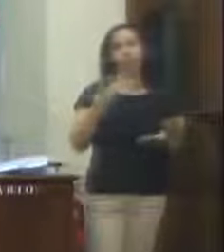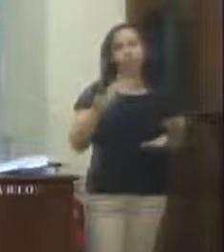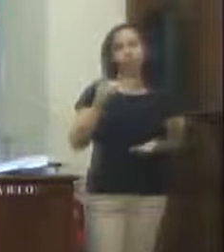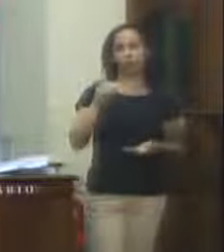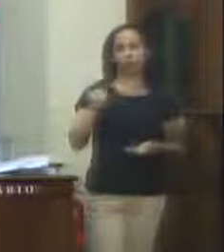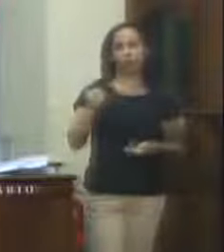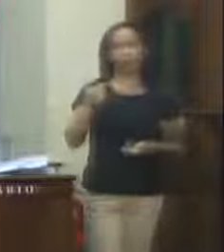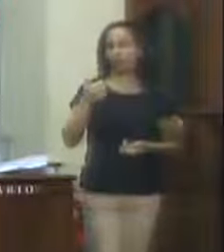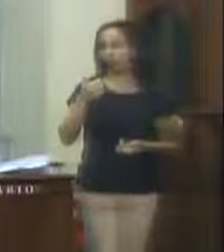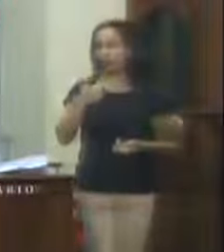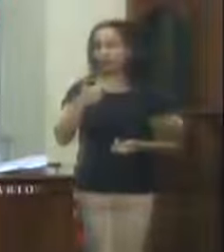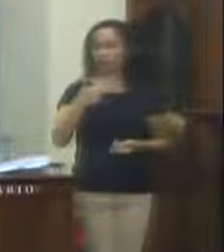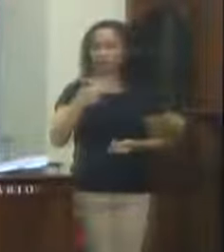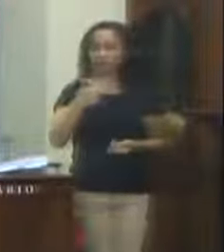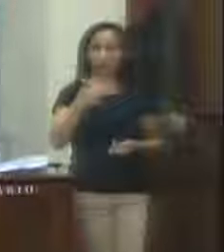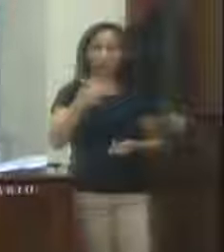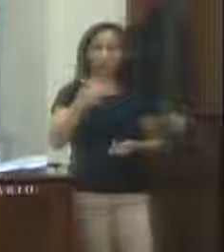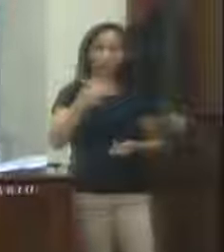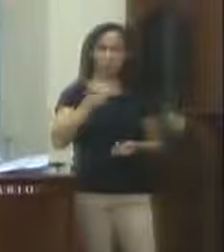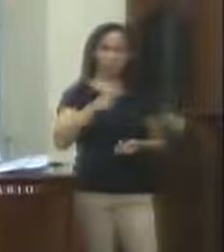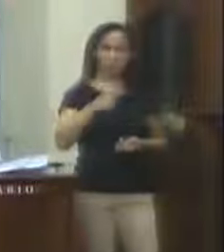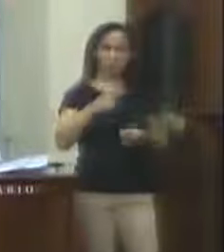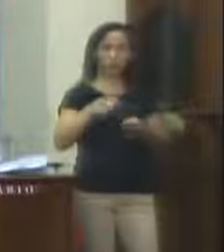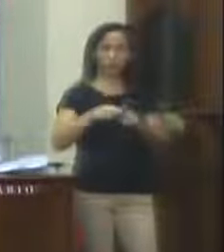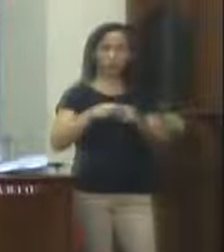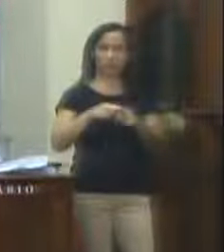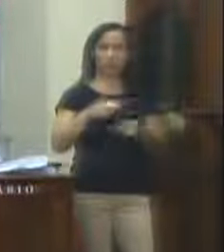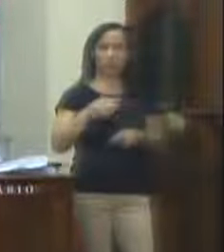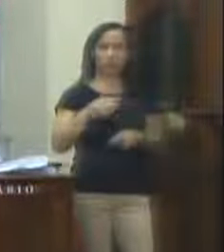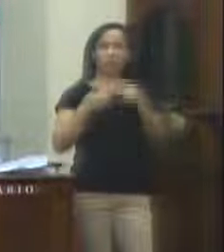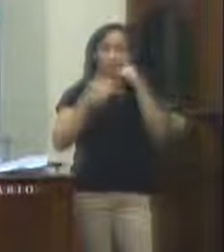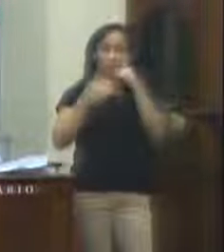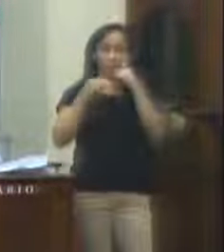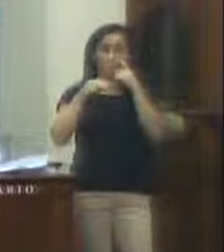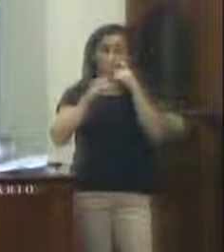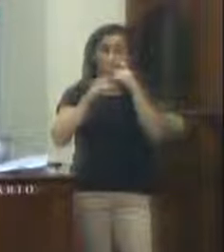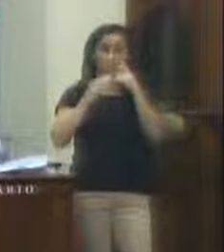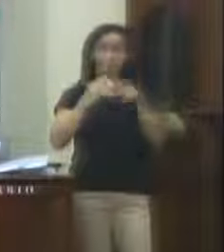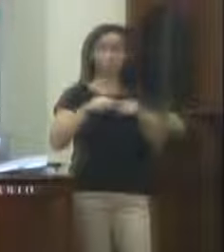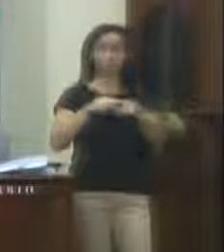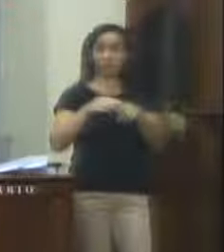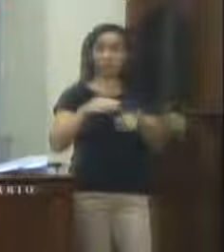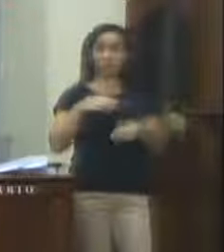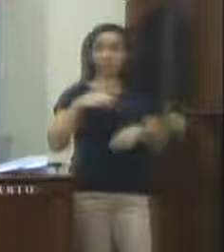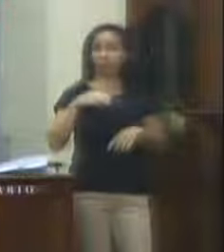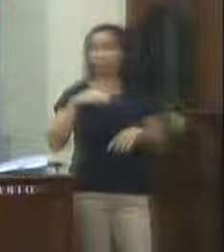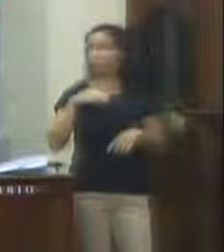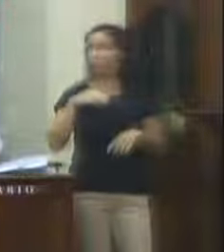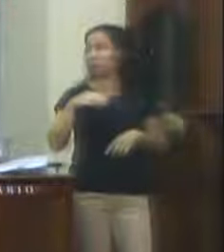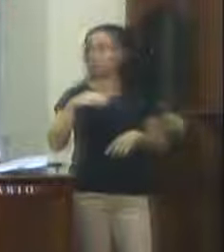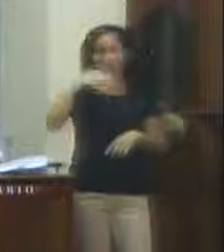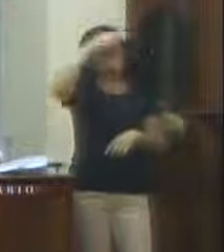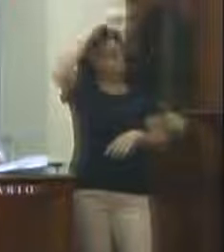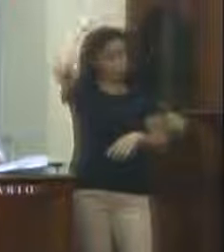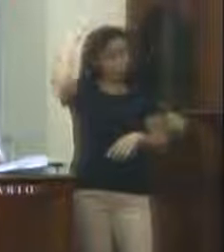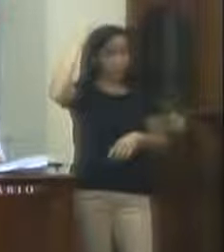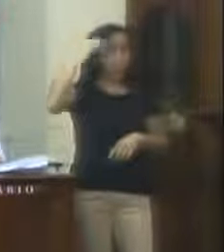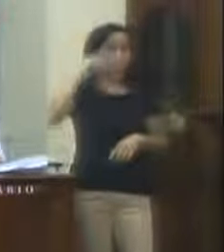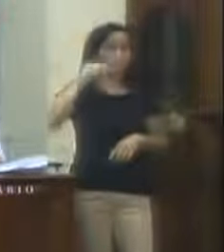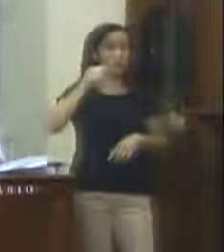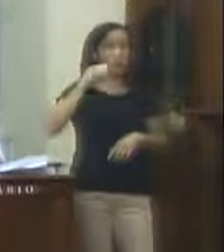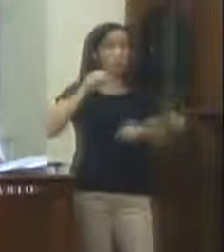meus agradecimentos, renovando meus protestos e estima e consideração. Sala de Sessões, 14 de março, vereador Marcelo de Santa Isabel. Presidente, questão de ordem,